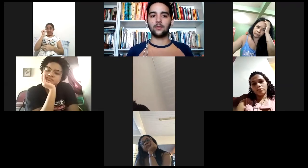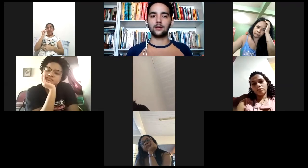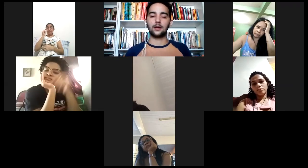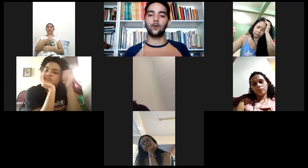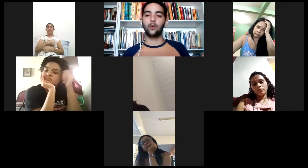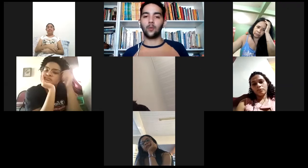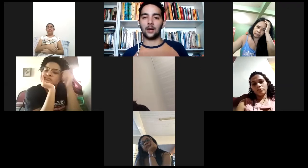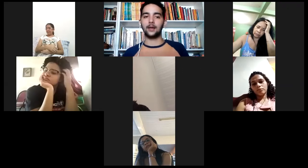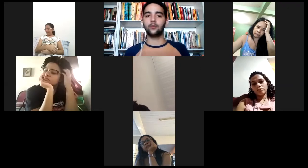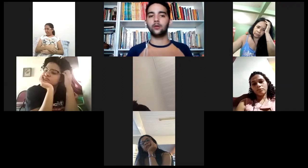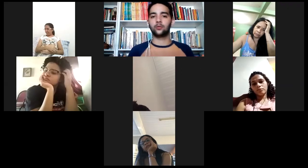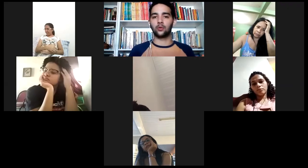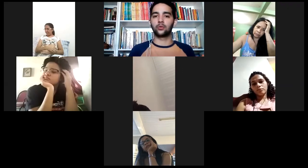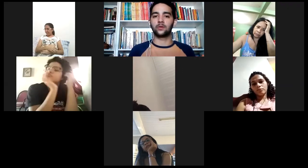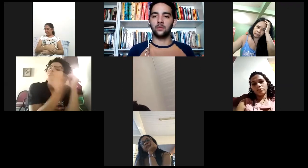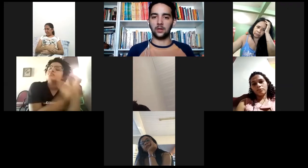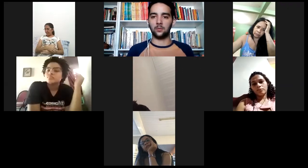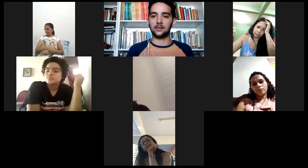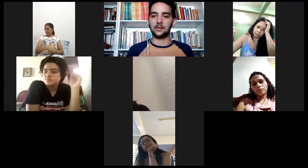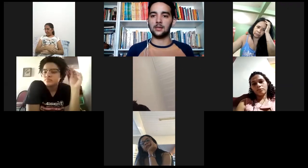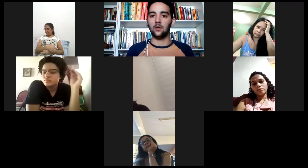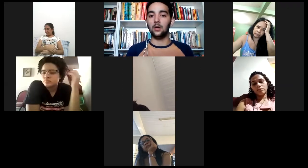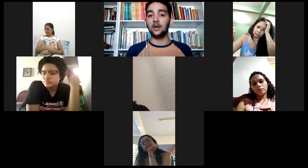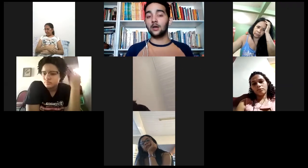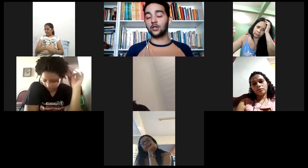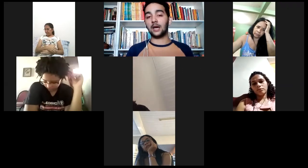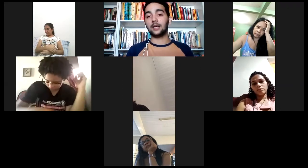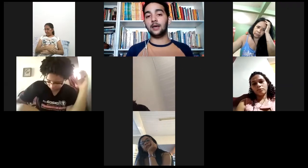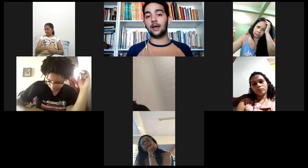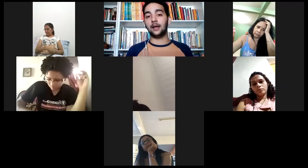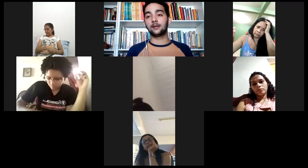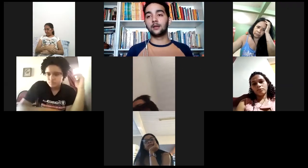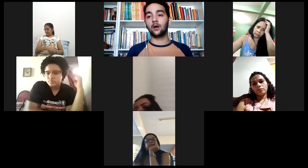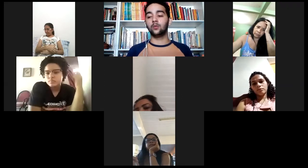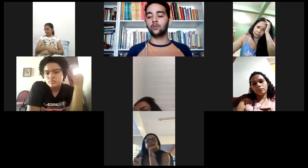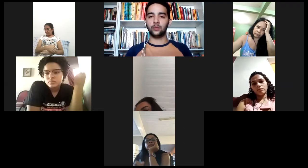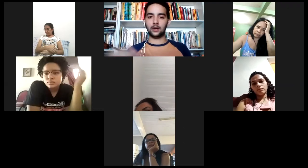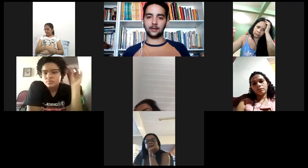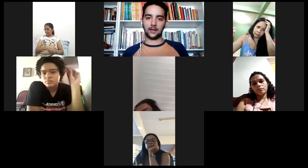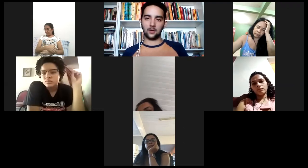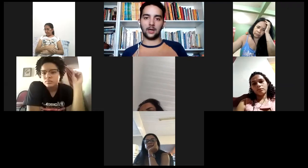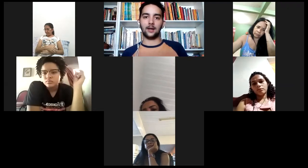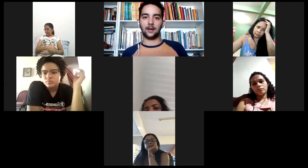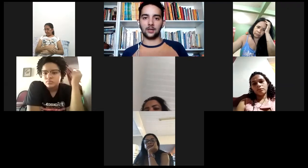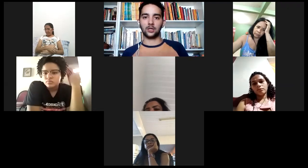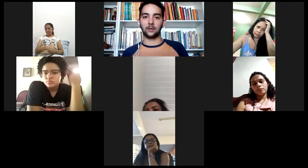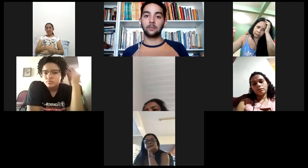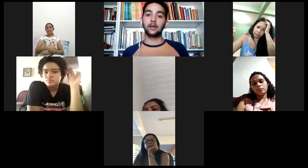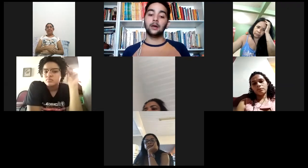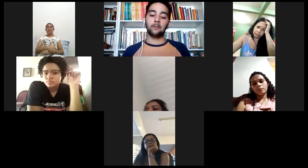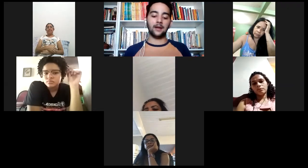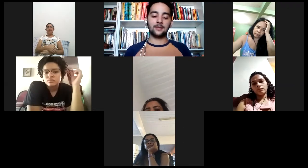tendo, que é um pouco além do que os outros vão ver no presencial, já que eles não vão ter essa carga horária